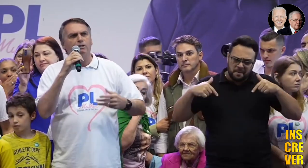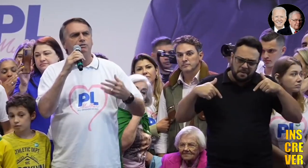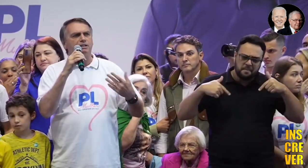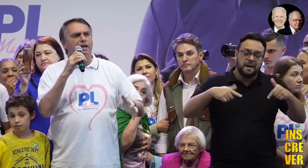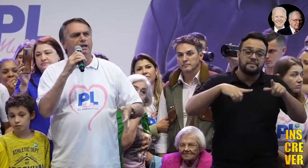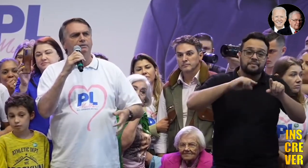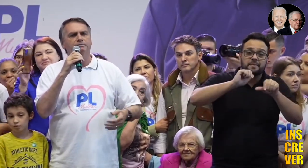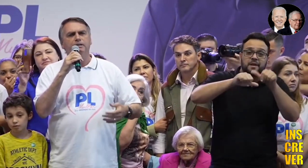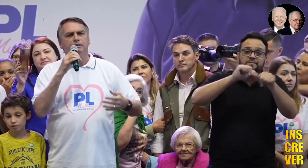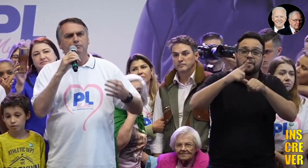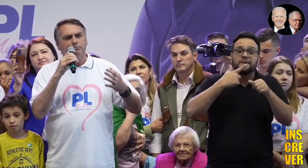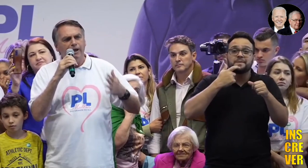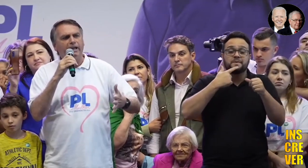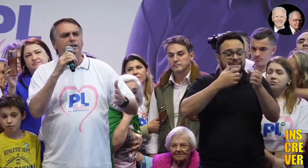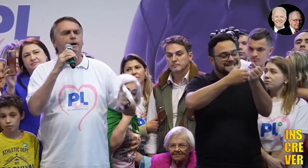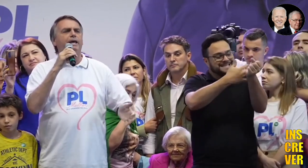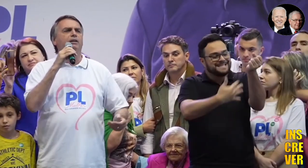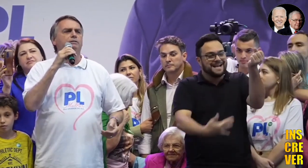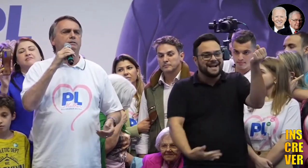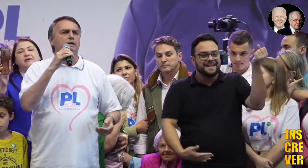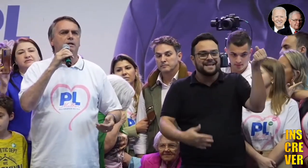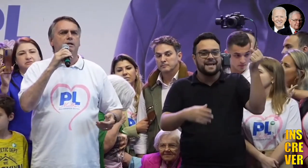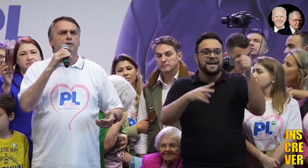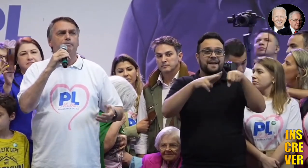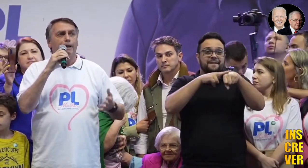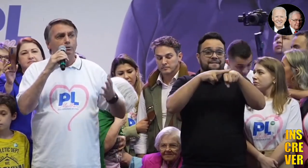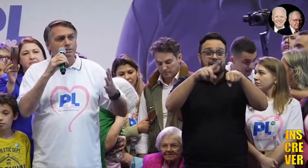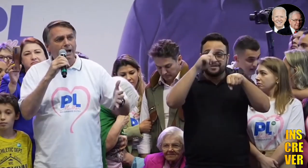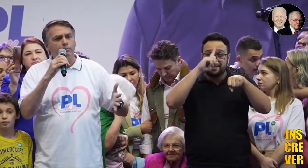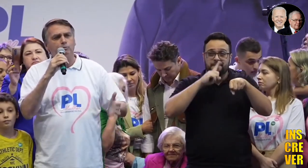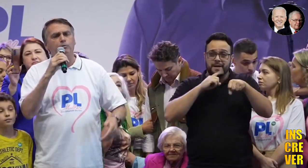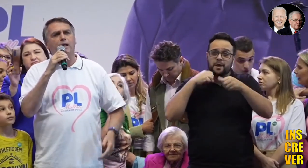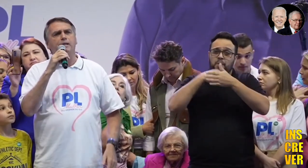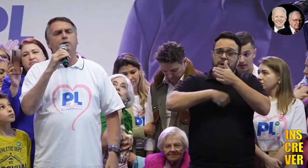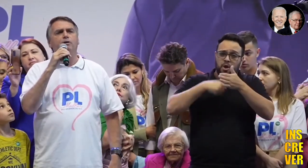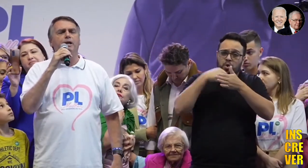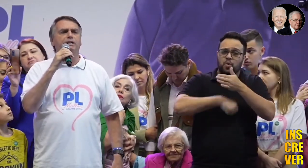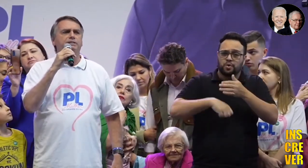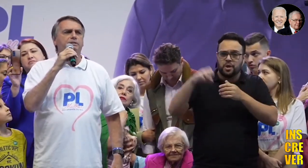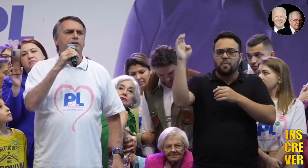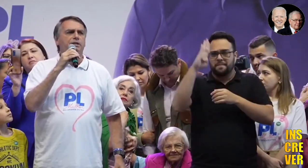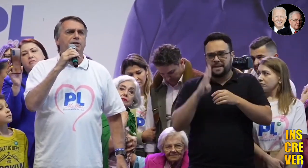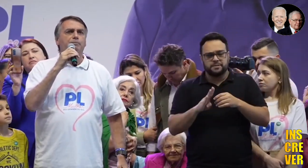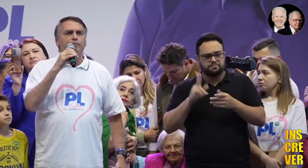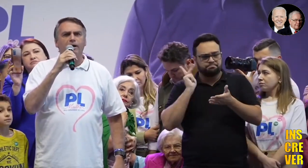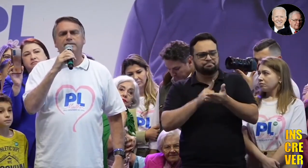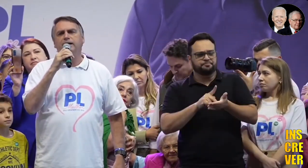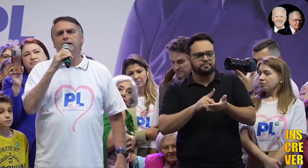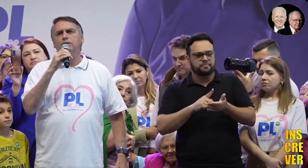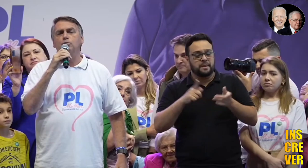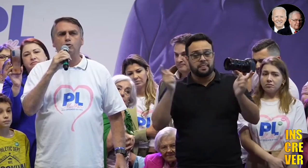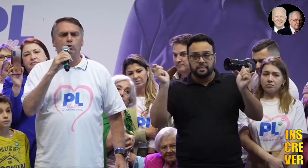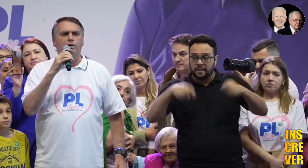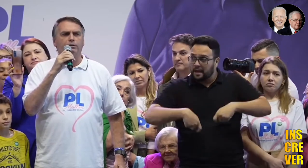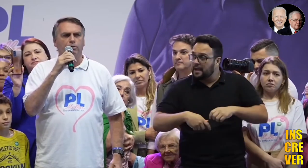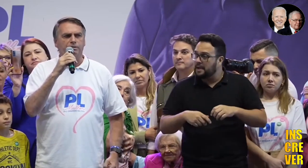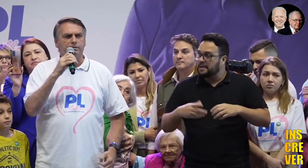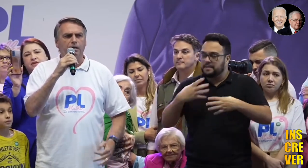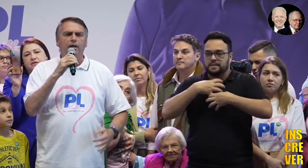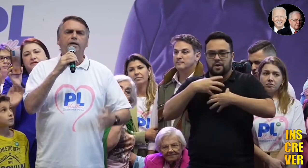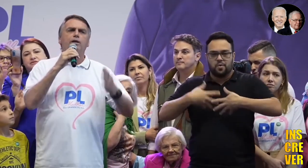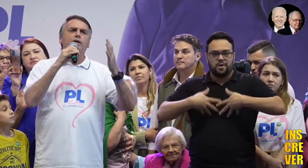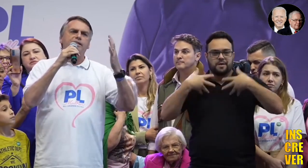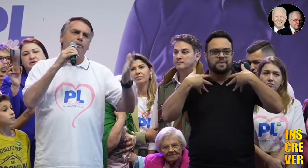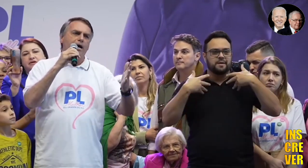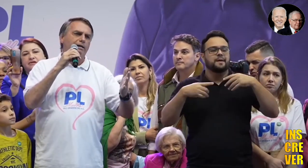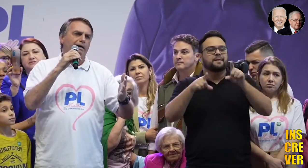transformando o nosso sangue verde e amarelo para lutarmos por um Brasil realmente que possa nos orgulhar todos.